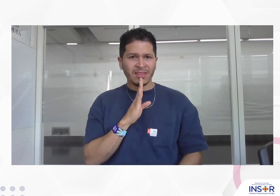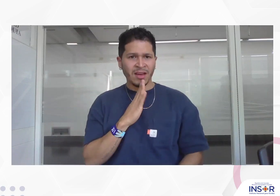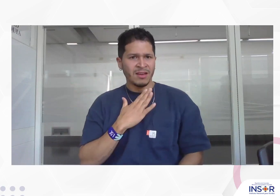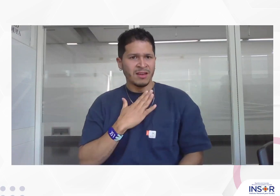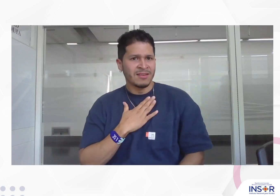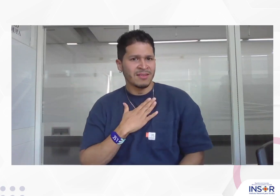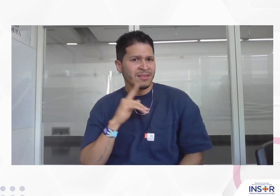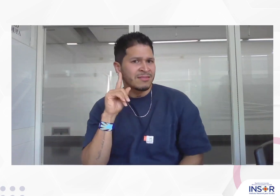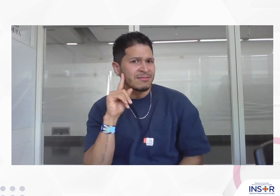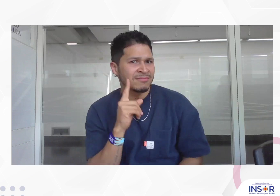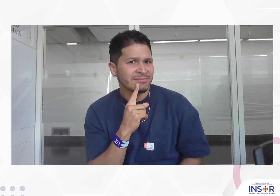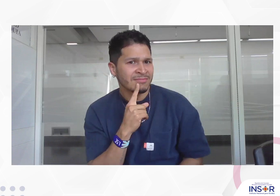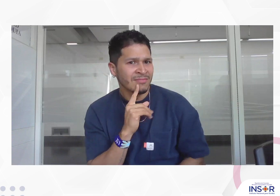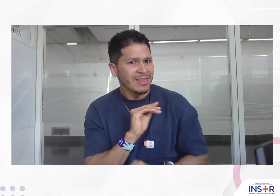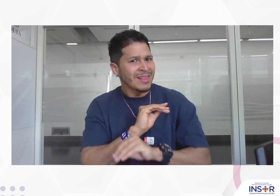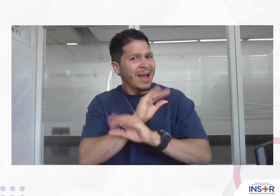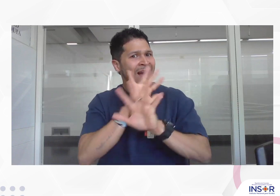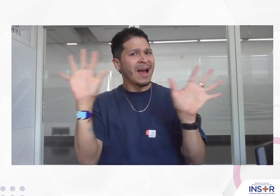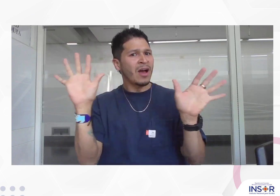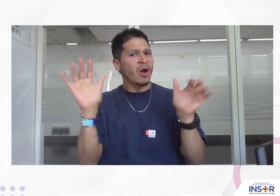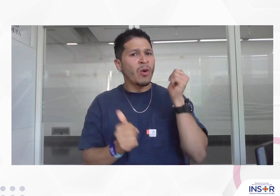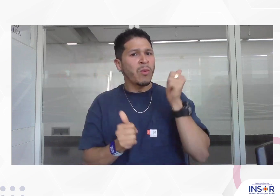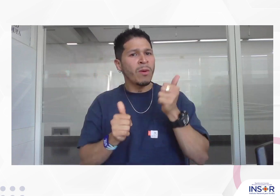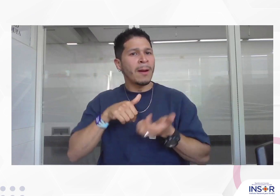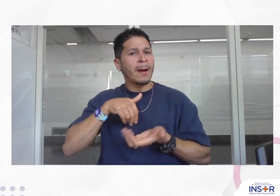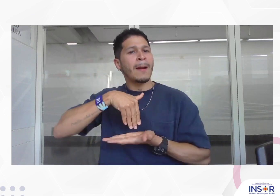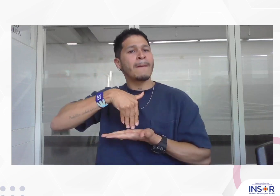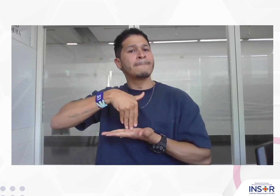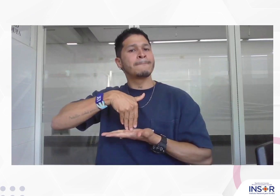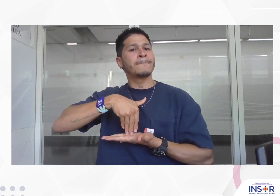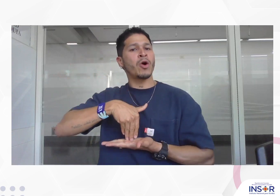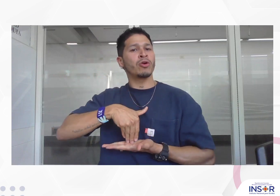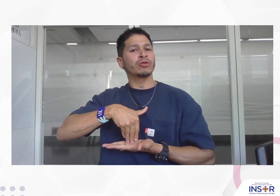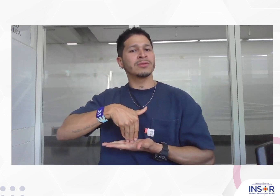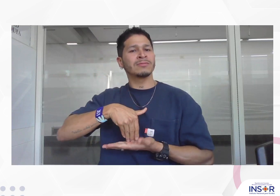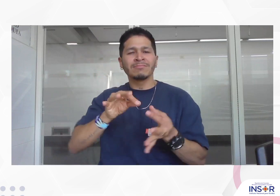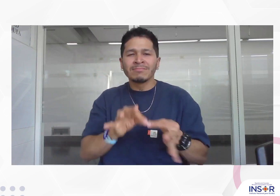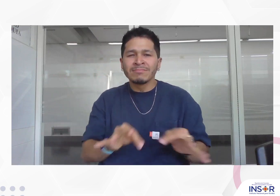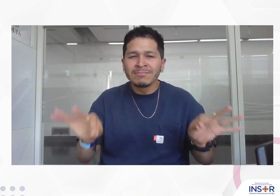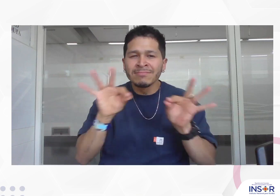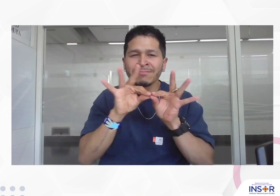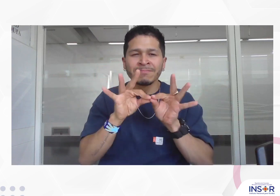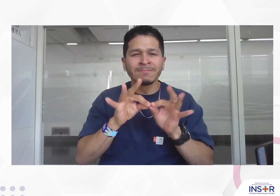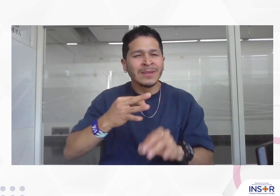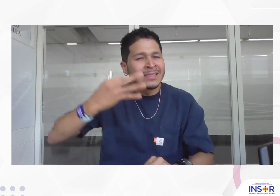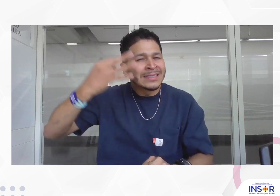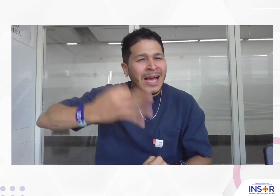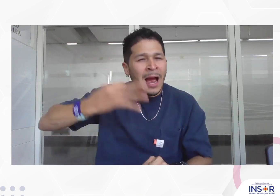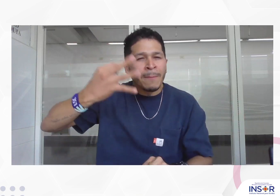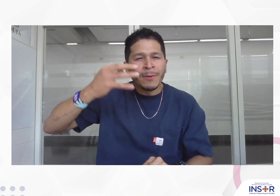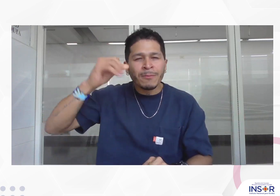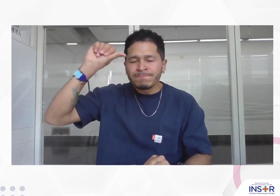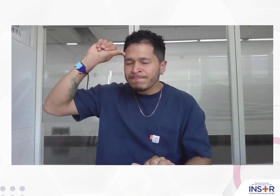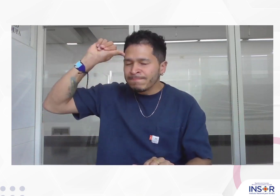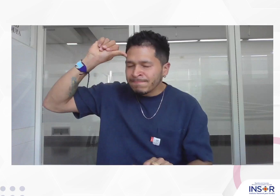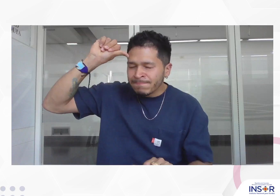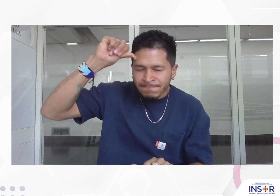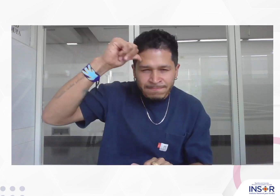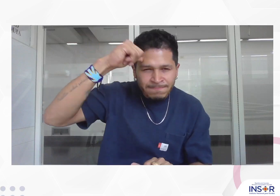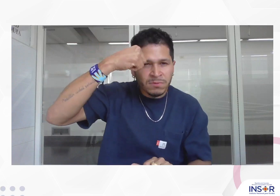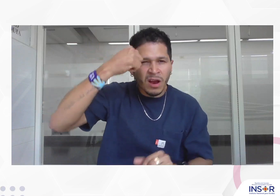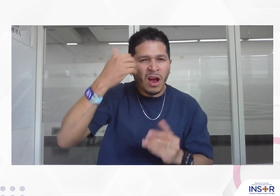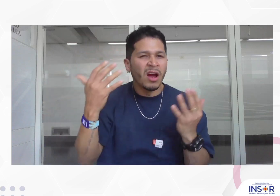Entonces, todo esto nos atraviesa como personas sordas y es importante que tengamos una